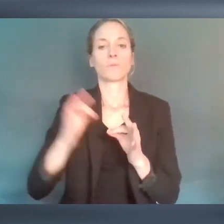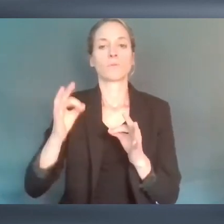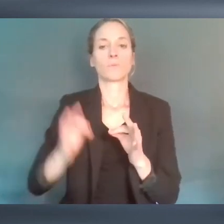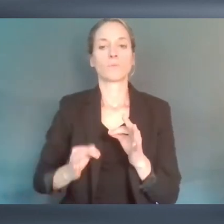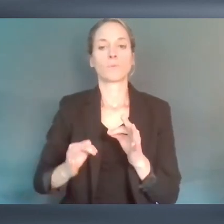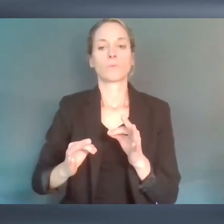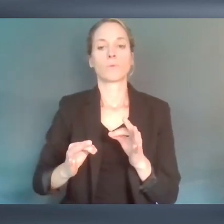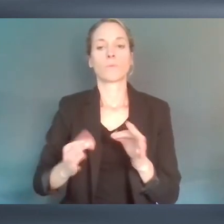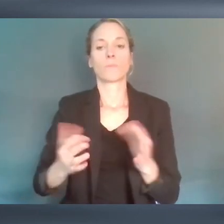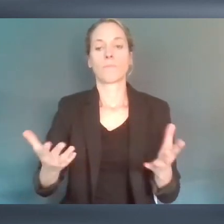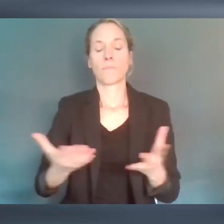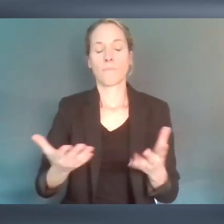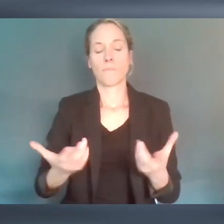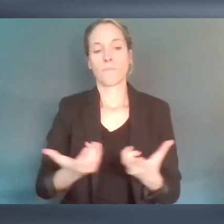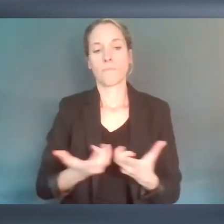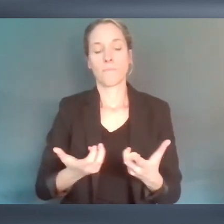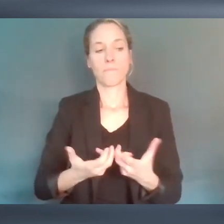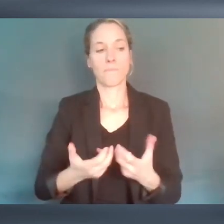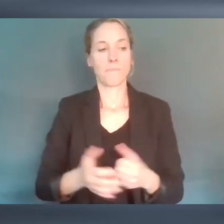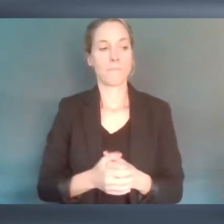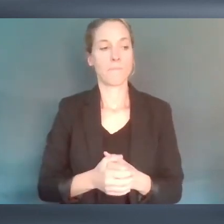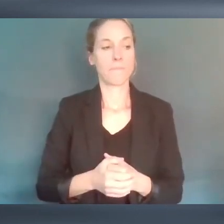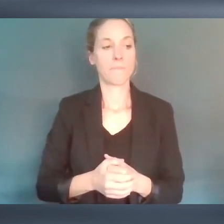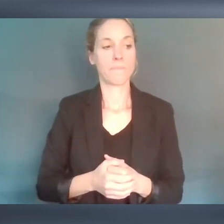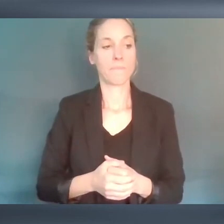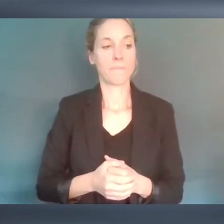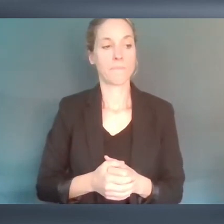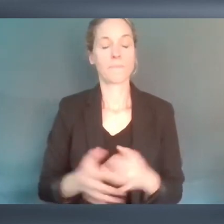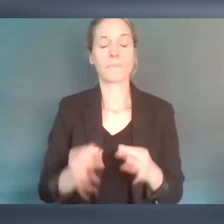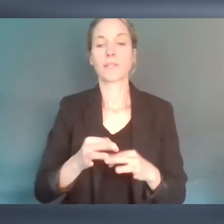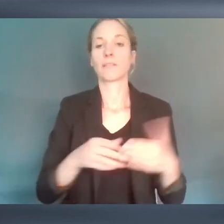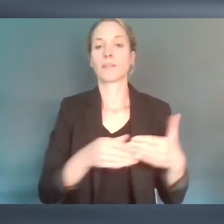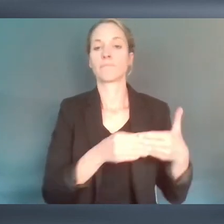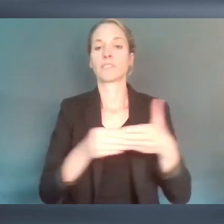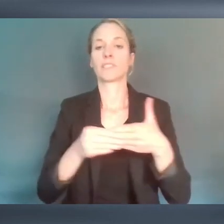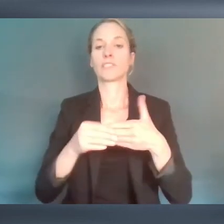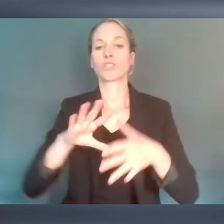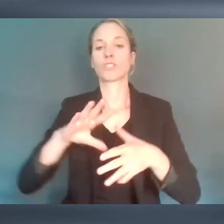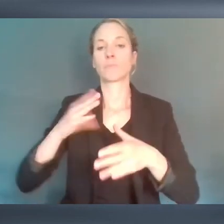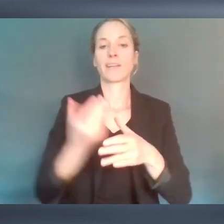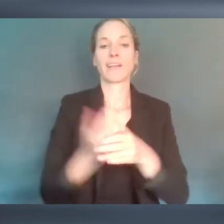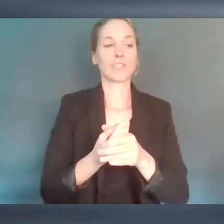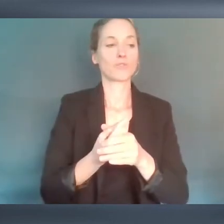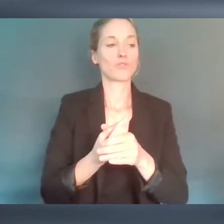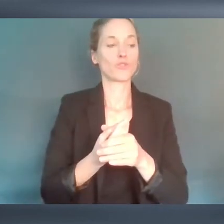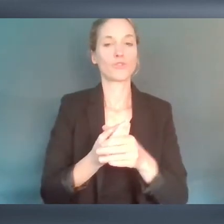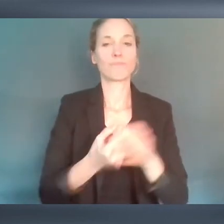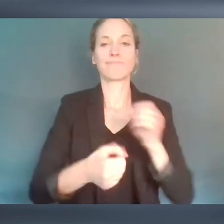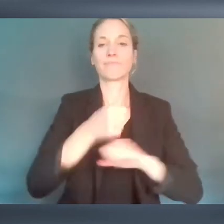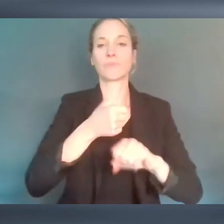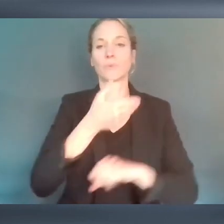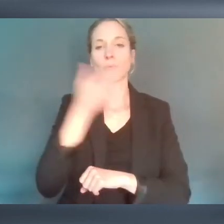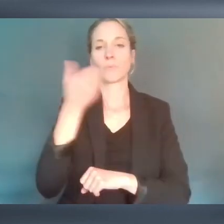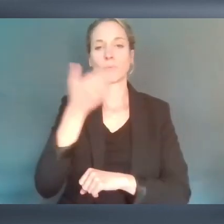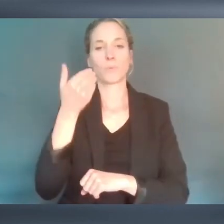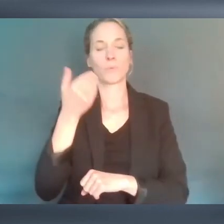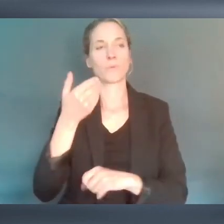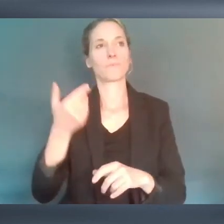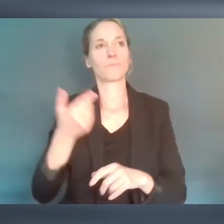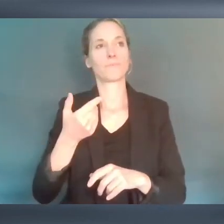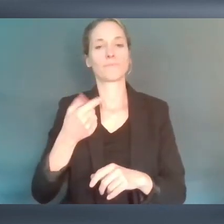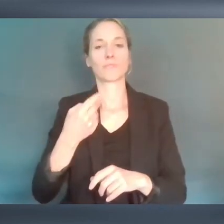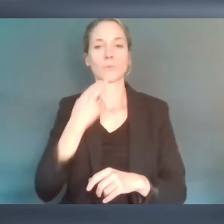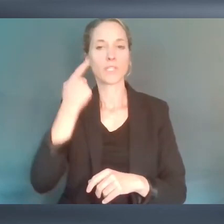finalement l'utilisation du leadership inclusif qui sera utile pas seulement pour les personnes précitées, mais pour tout le